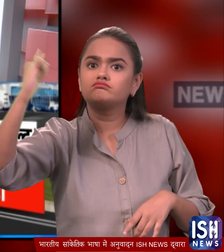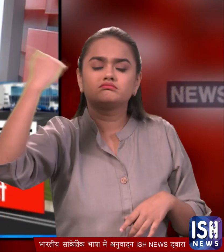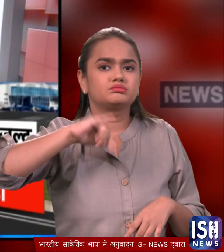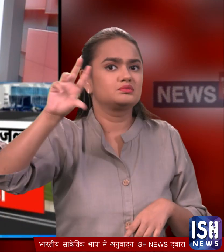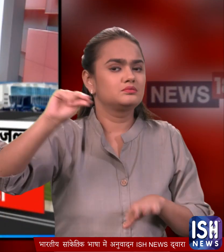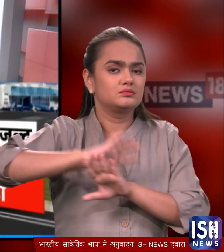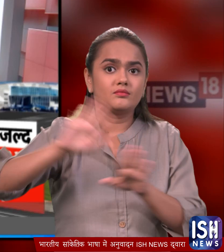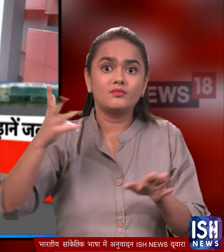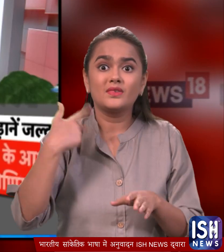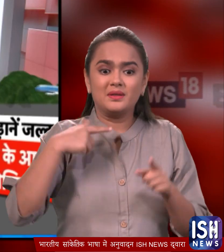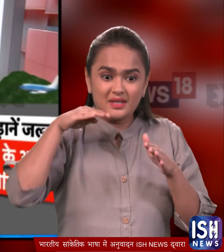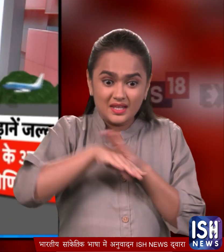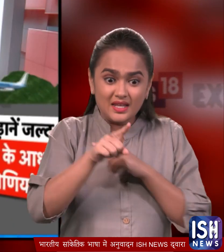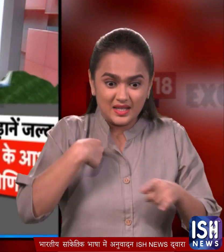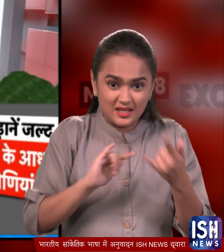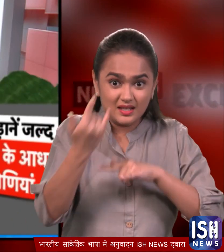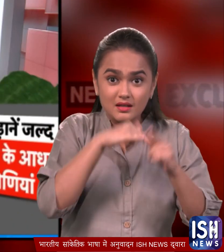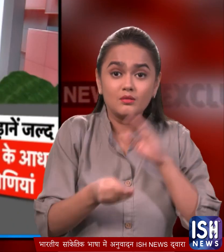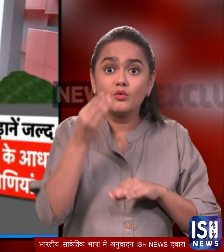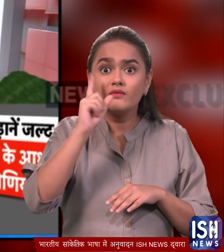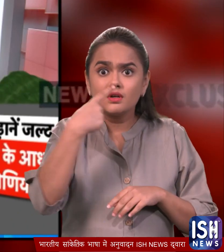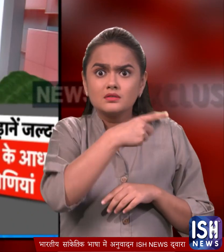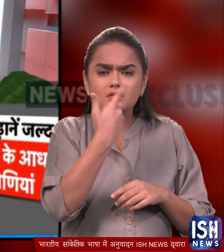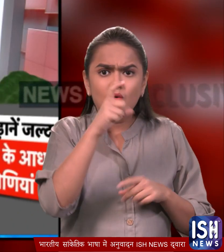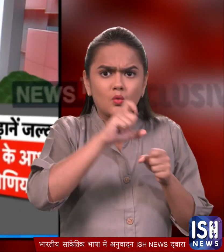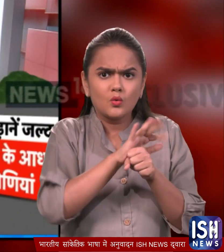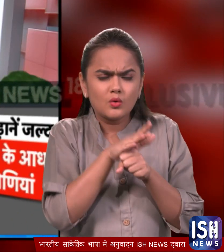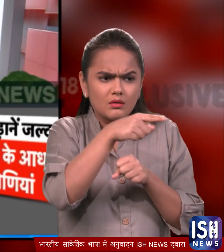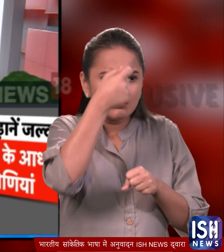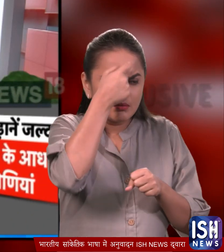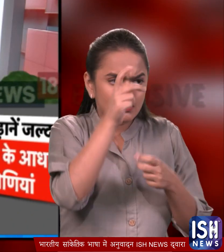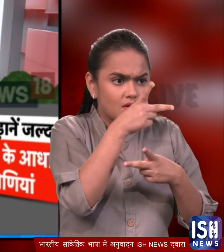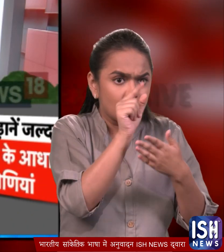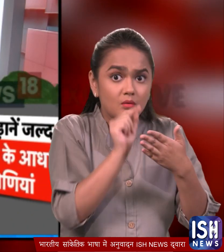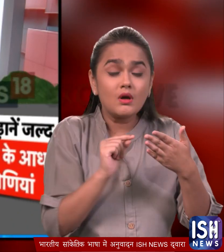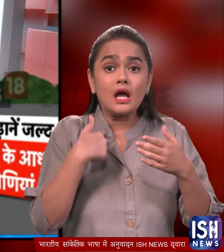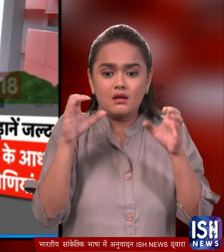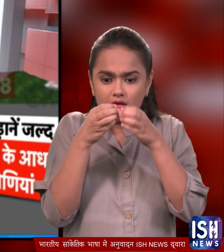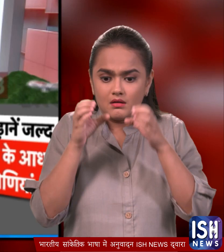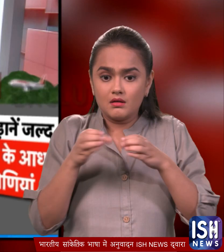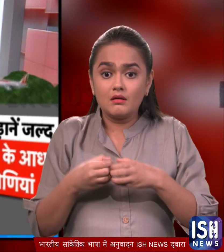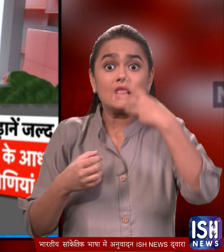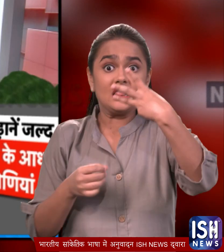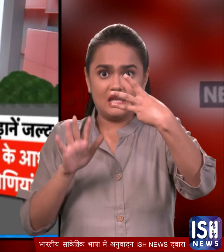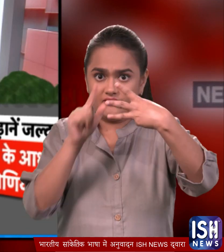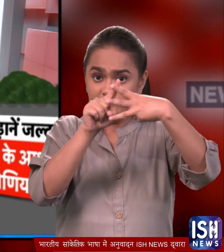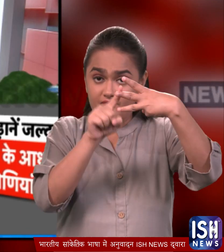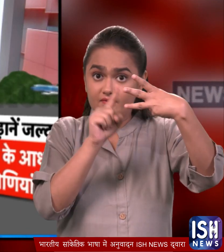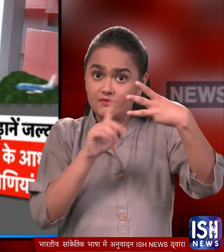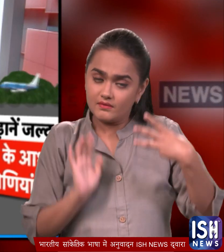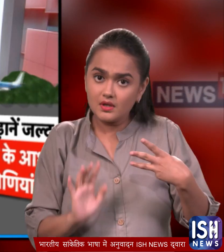हैं। खबर है कि अंतर्राष्ट्रीय उड़ानों को शुरू करने से पहले अलग अलग देशों में कोरोना के जोखिम के आधार पर 3 श्रेणियां बनाई